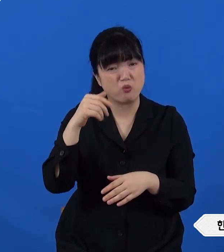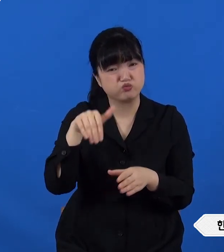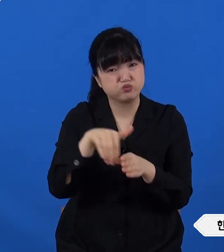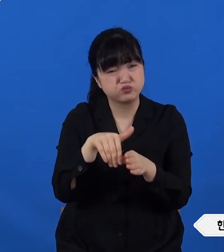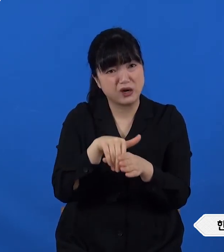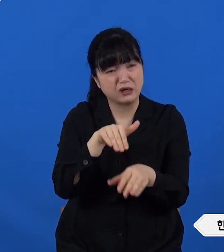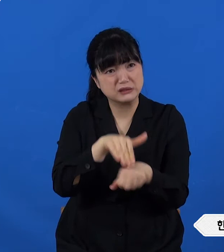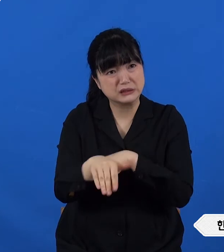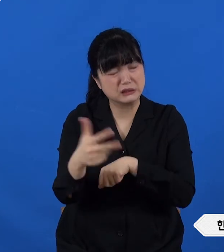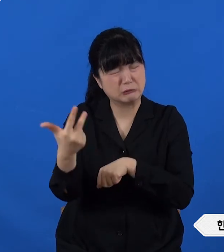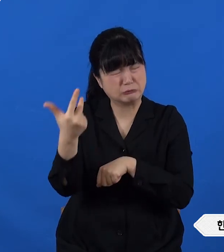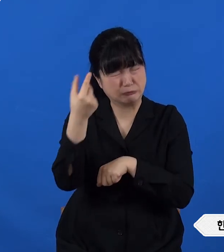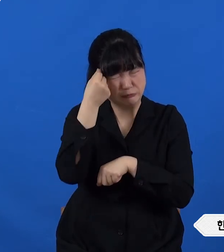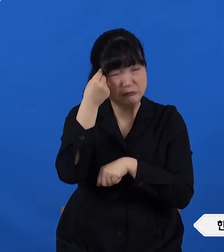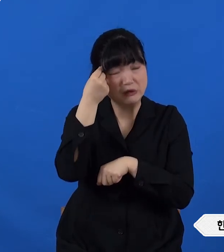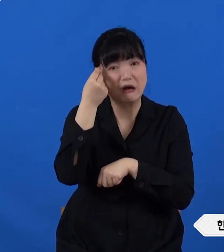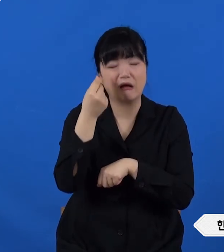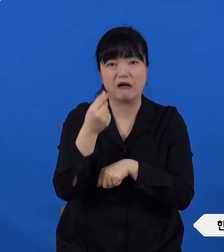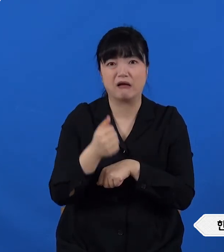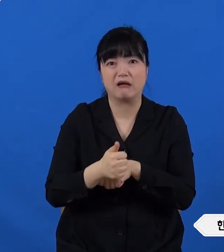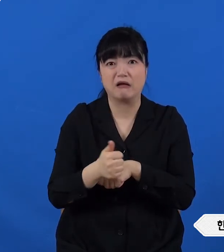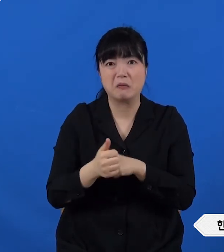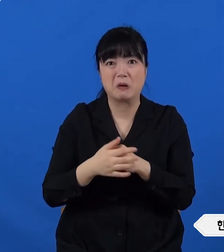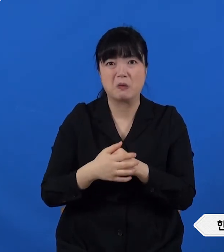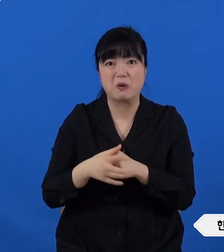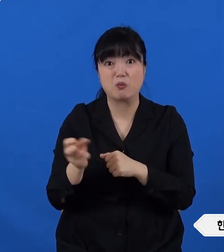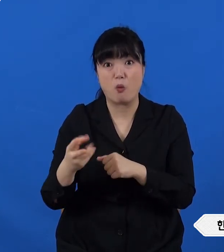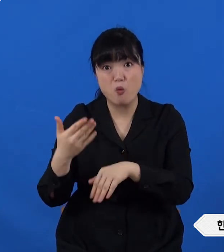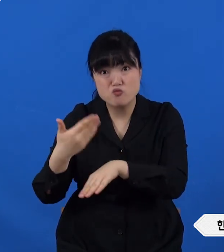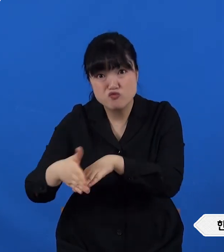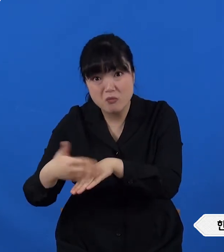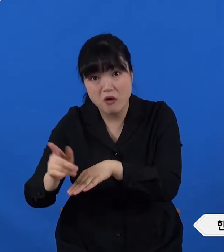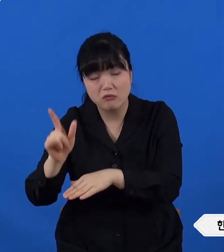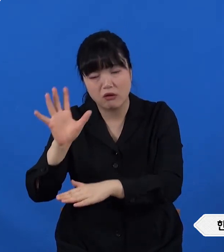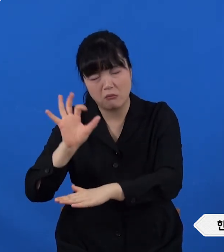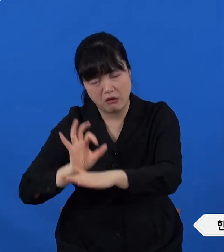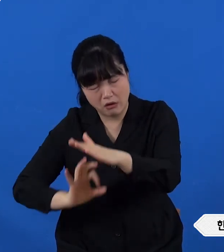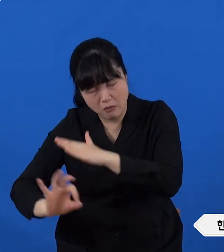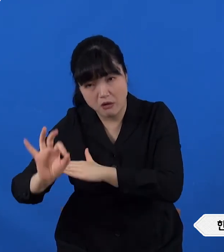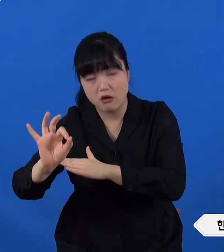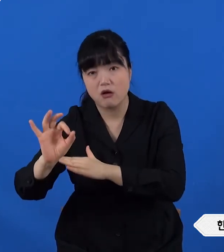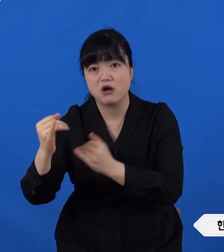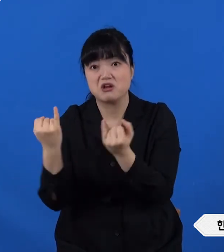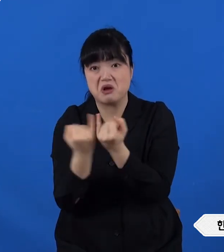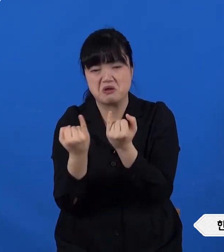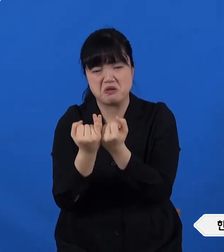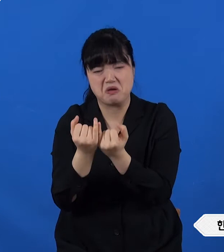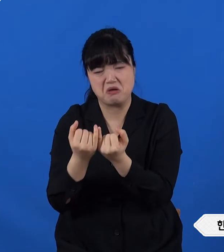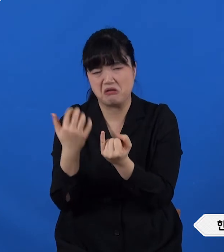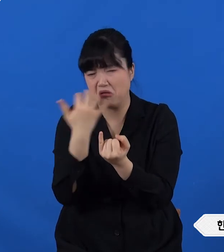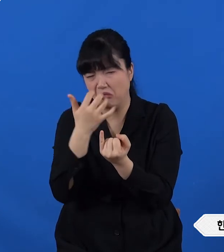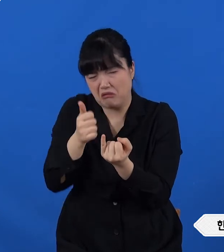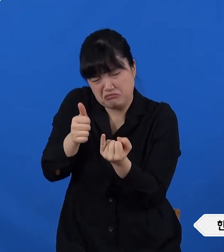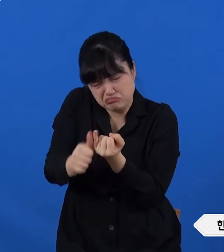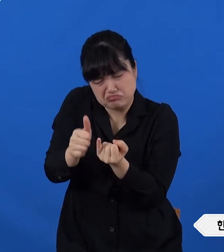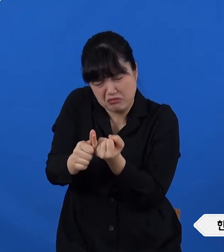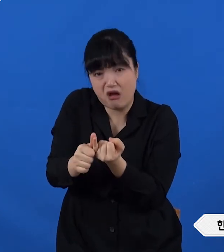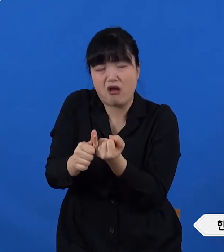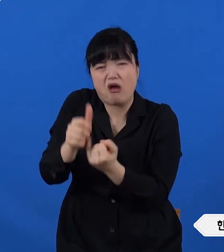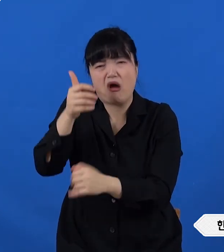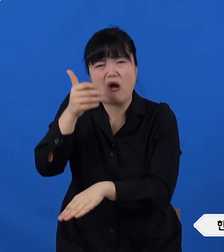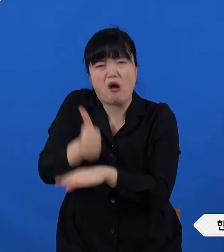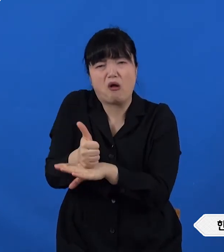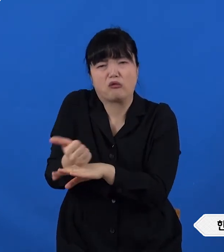되는 말을 했지요. 또 불량배들은 여인을 그냥 성폭행해서 죽이는 그런 폐악무도한